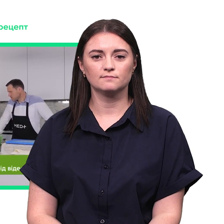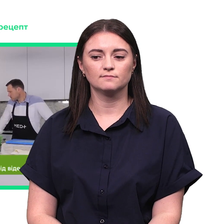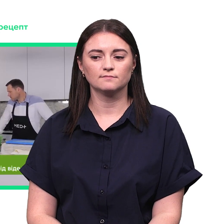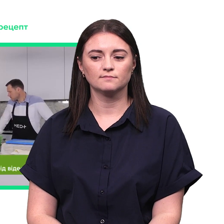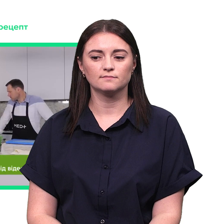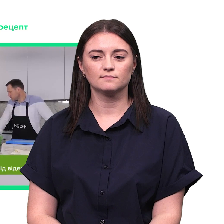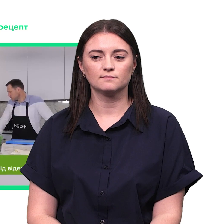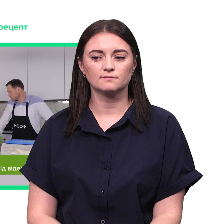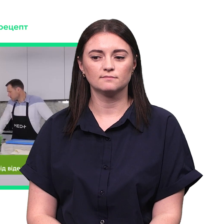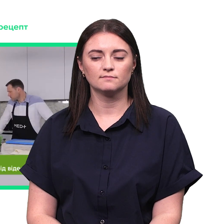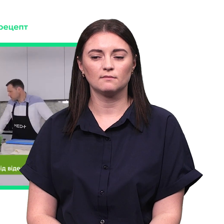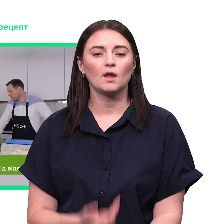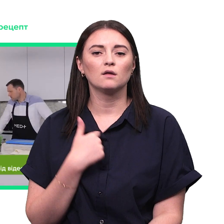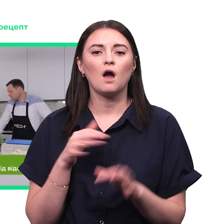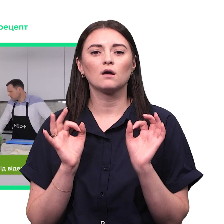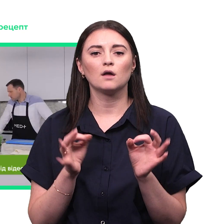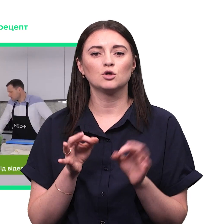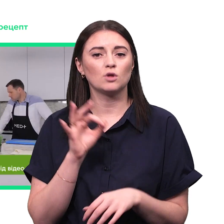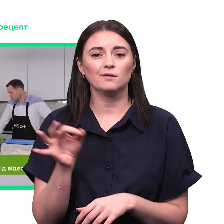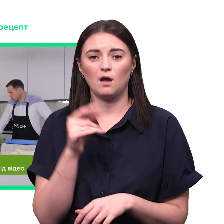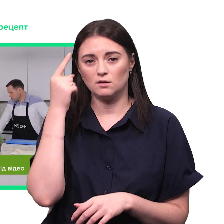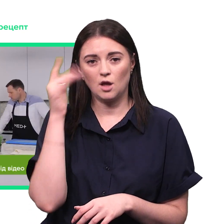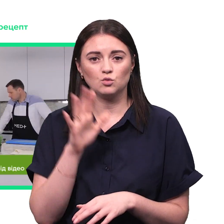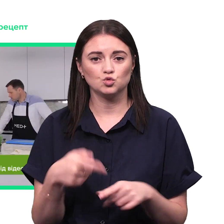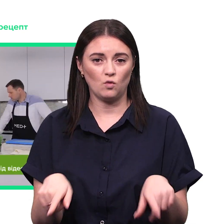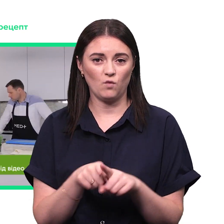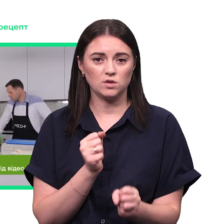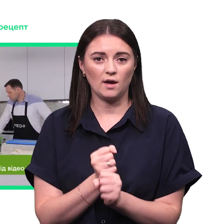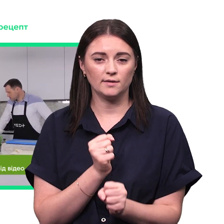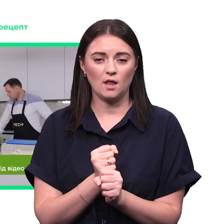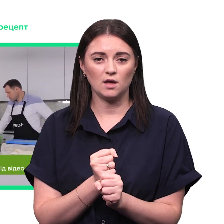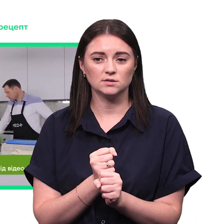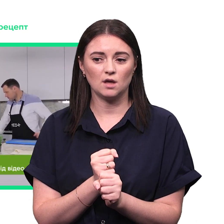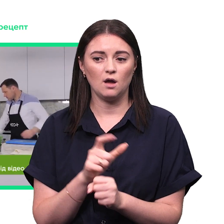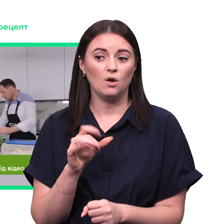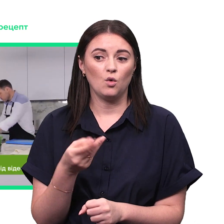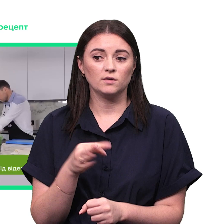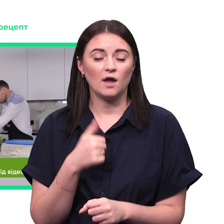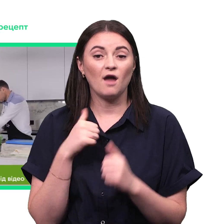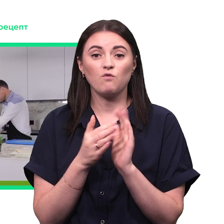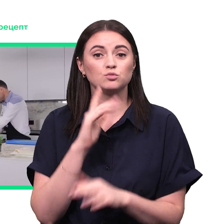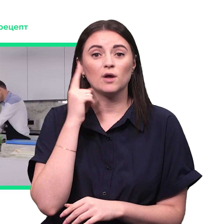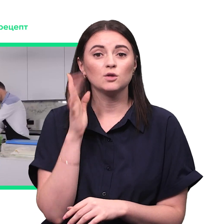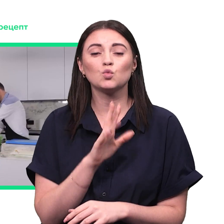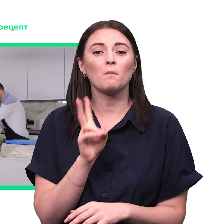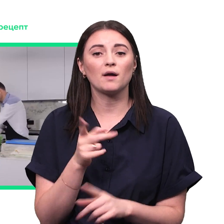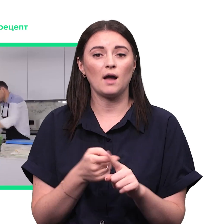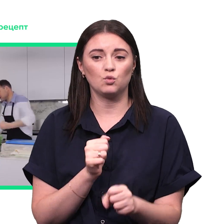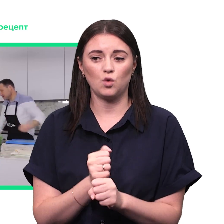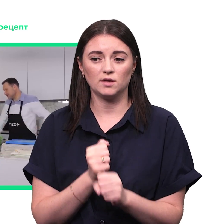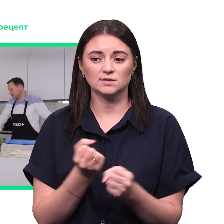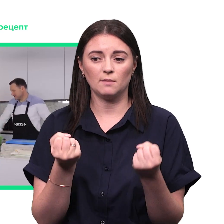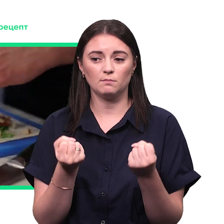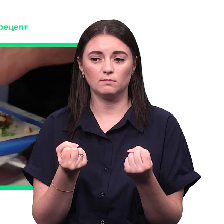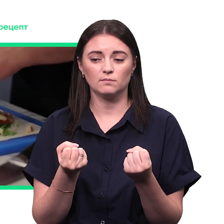Ну, я, конечно, никогда не думал, что это вот так делается. Хотя, а я вообще не думал, как оно делается. Просто в эту